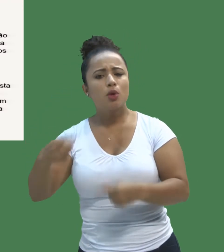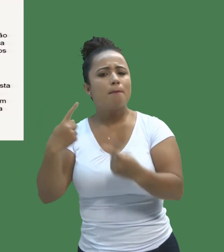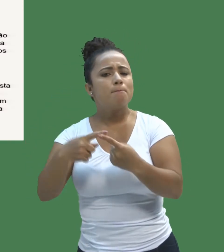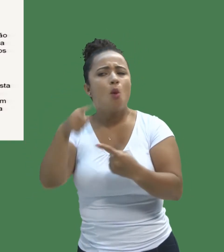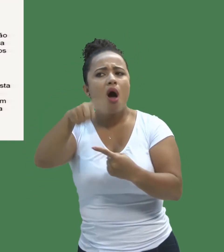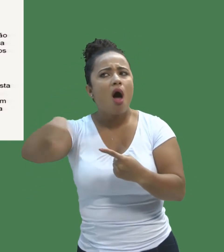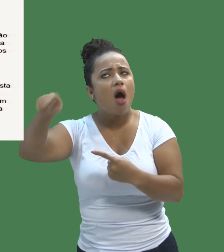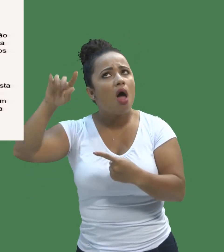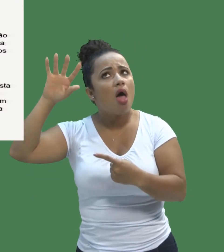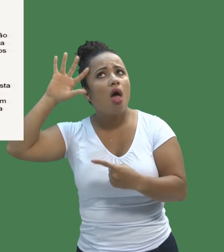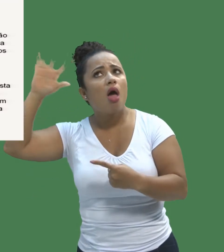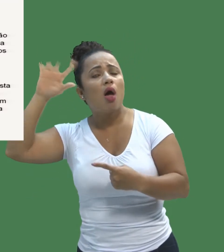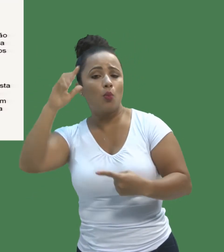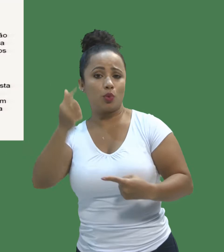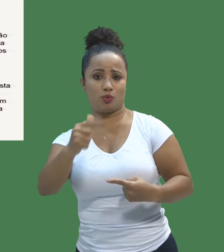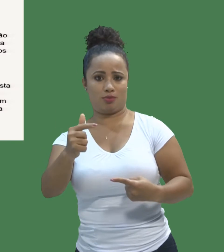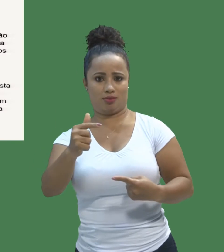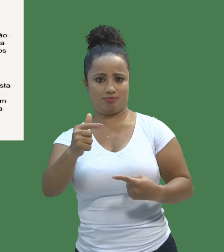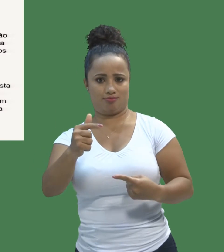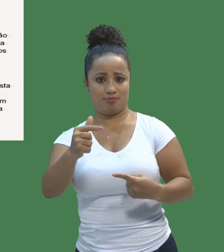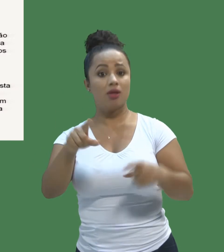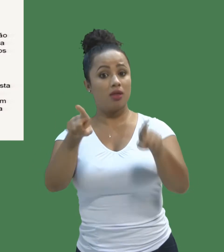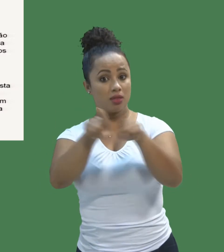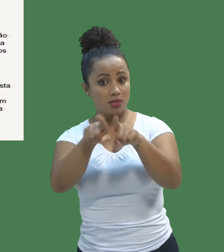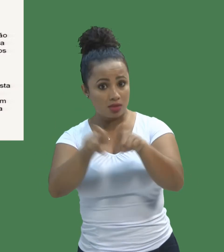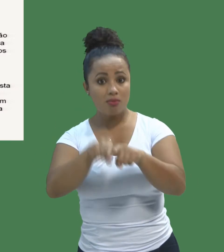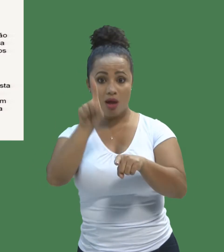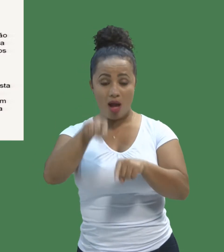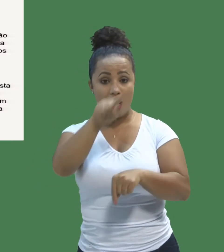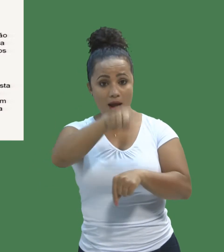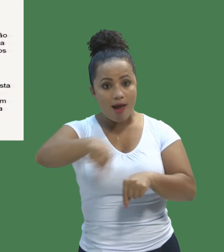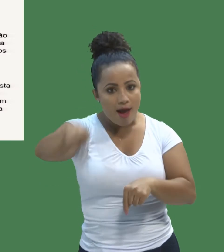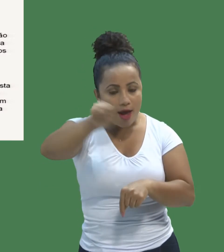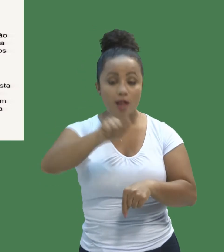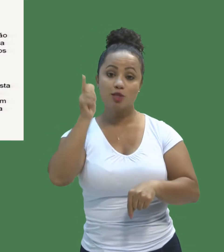e as conservam ou transformam.